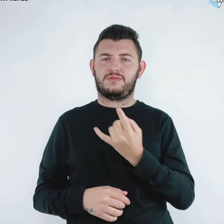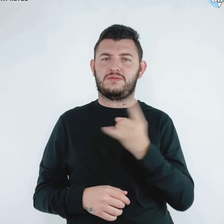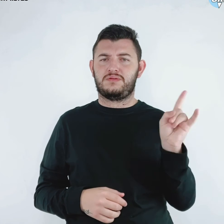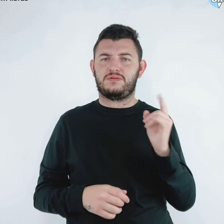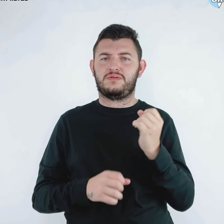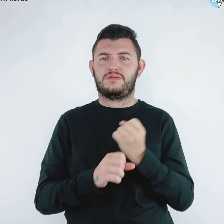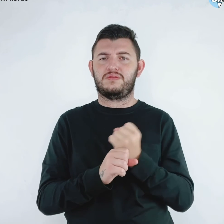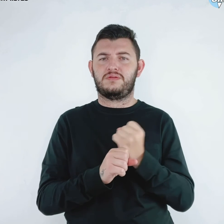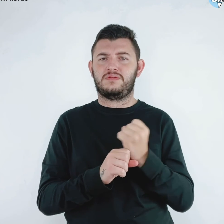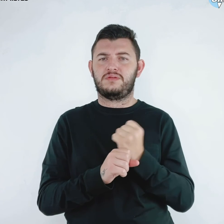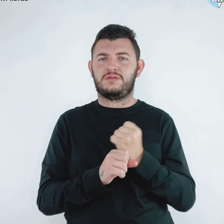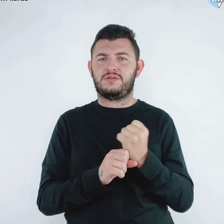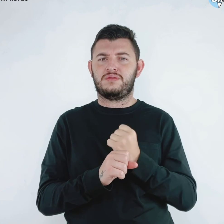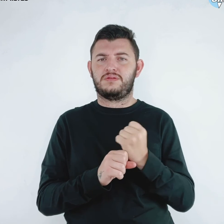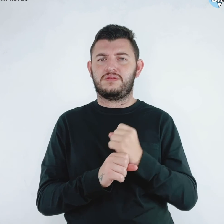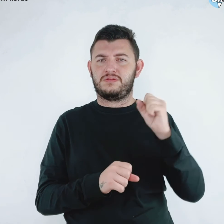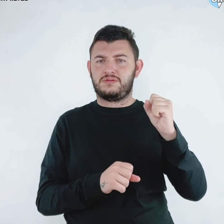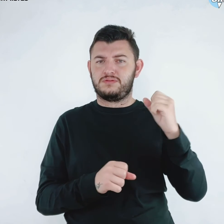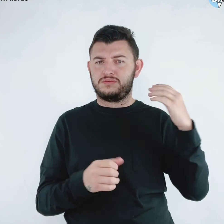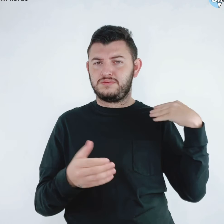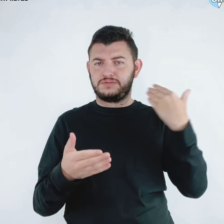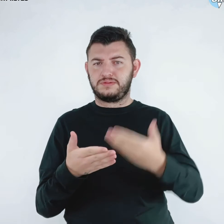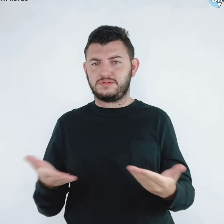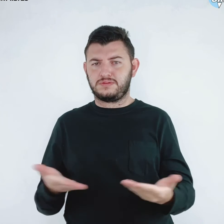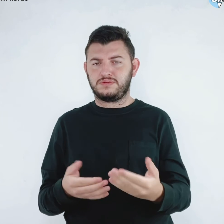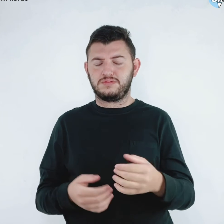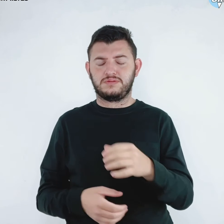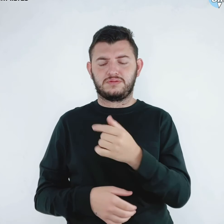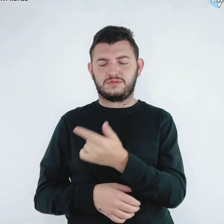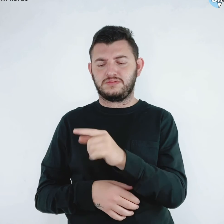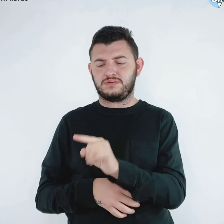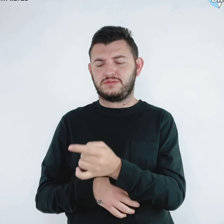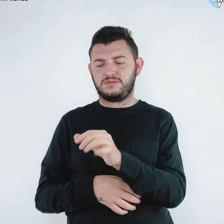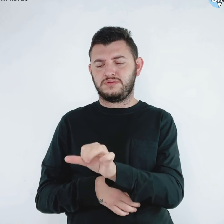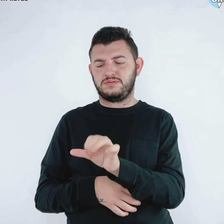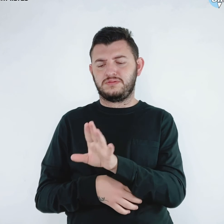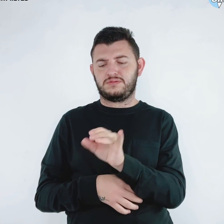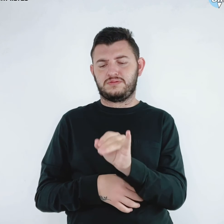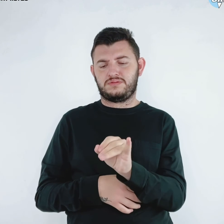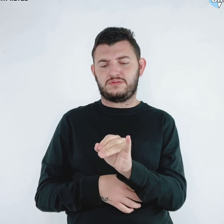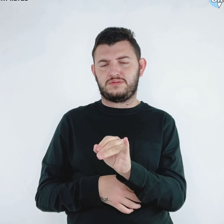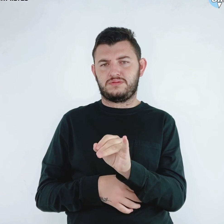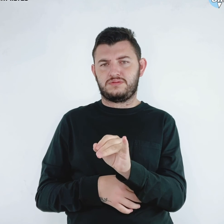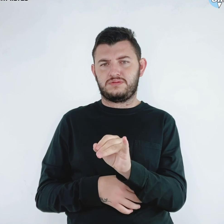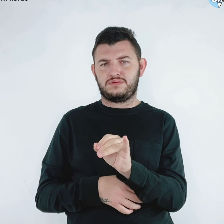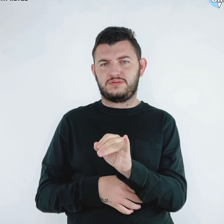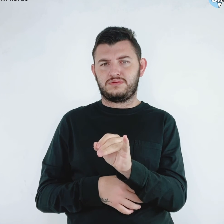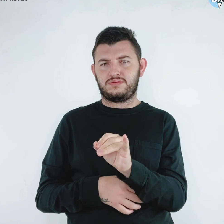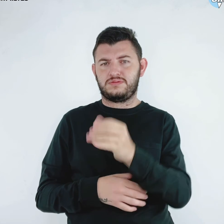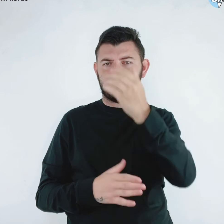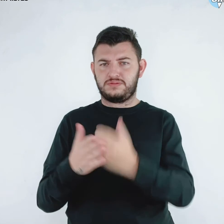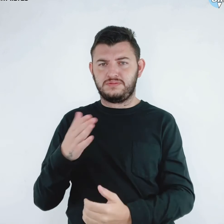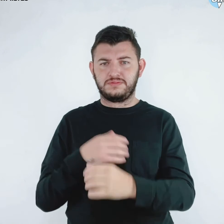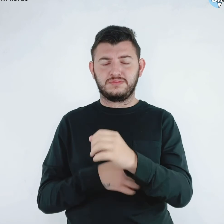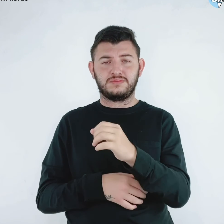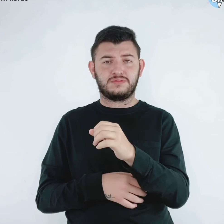96,4% nos últimos 8 anos, de 2,9 bilhões para 100 milhões.